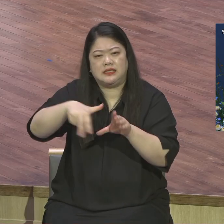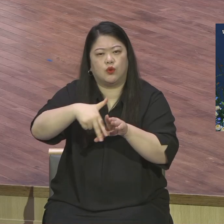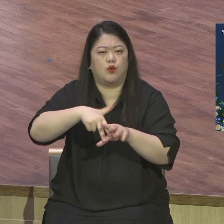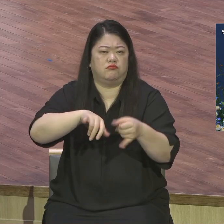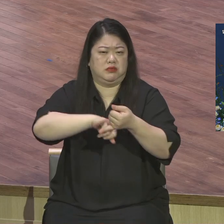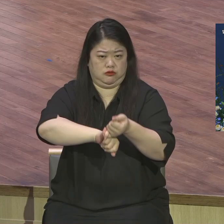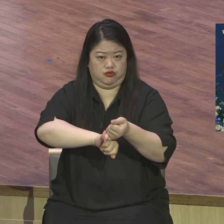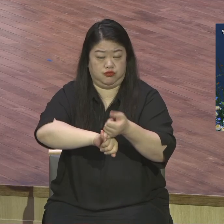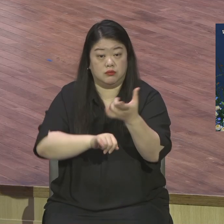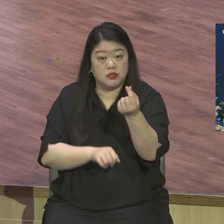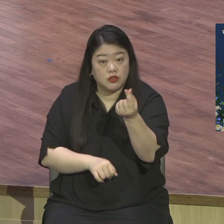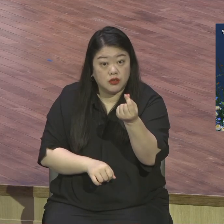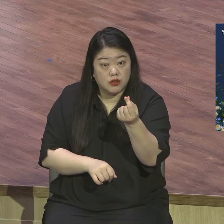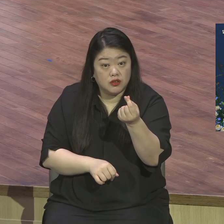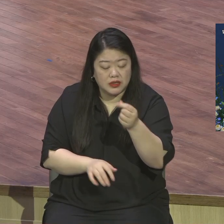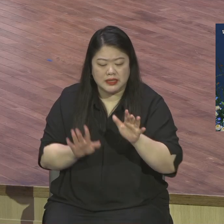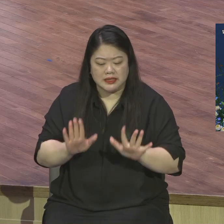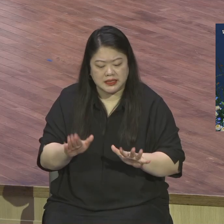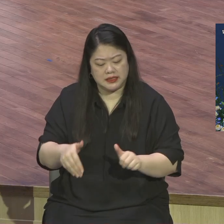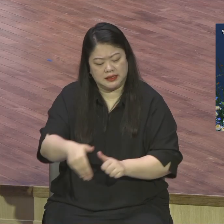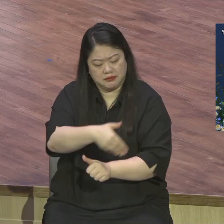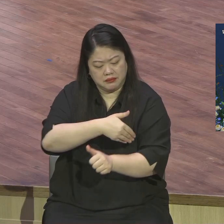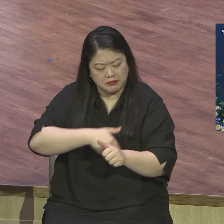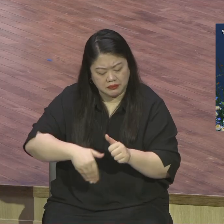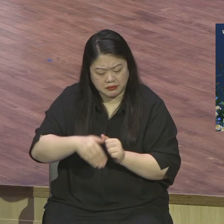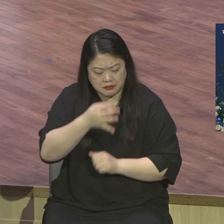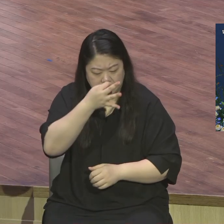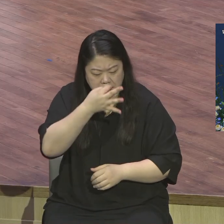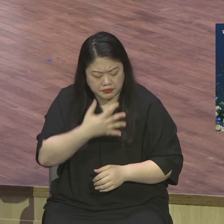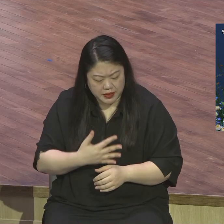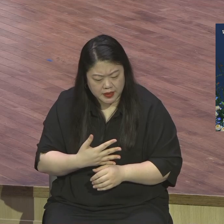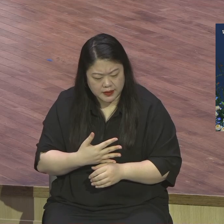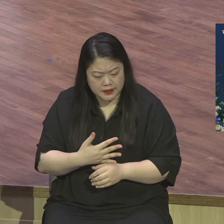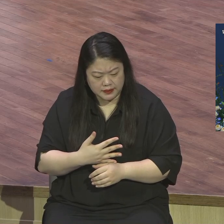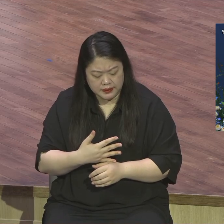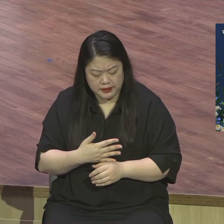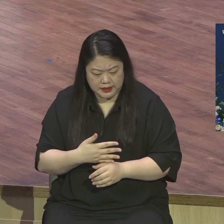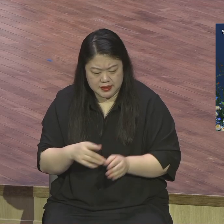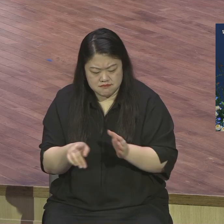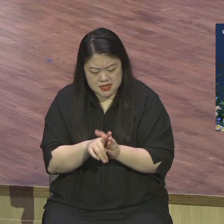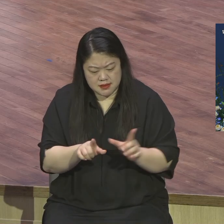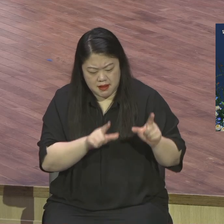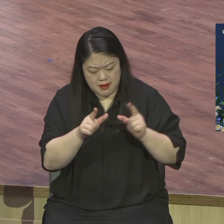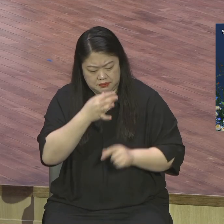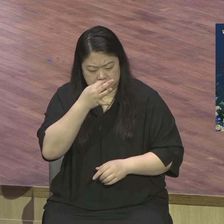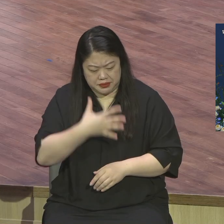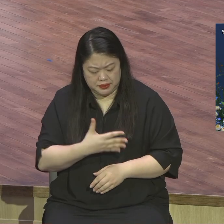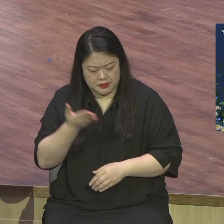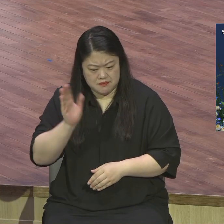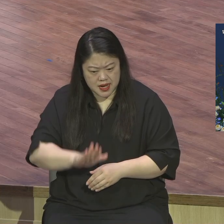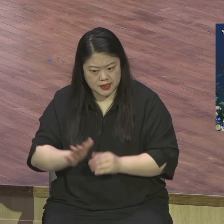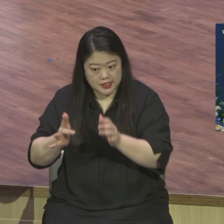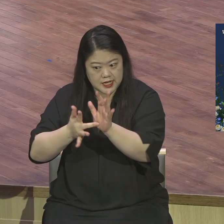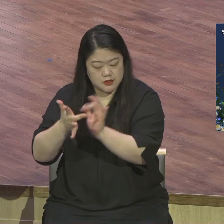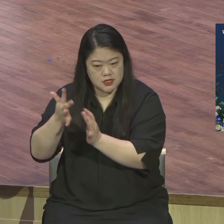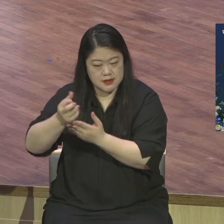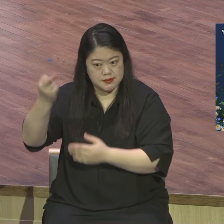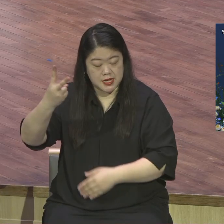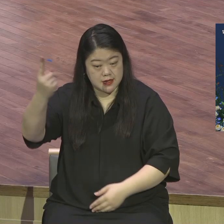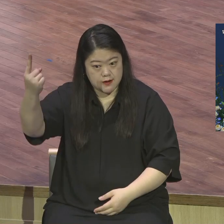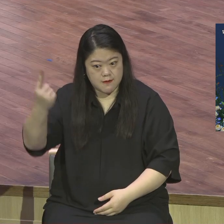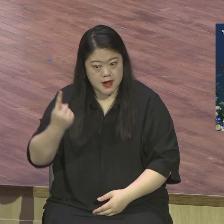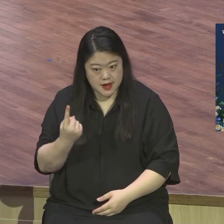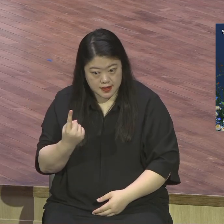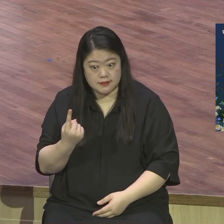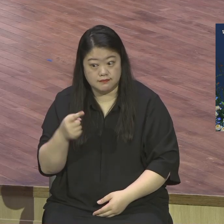역경을 뛰어넘을 수 있는 큰 힘이 말세의 신앙 가진 자들입니다. 큰